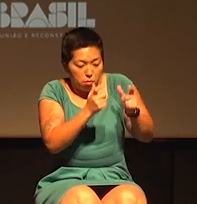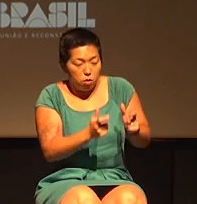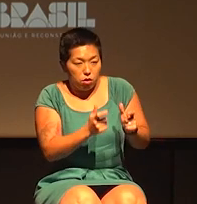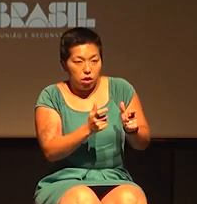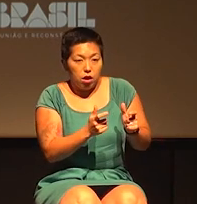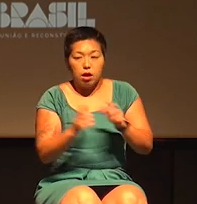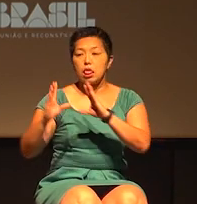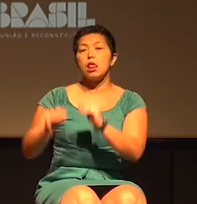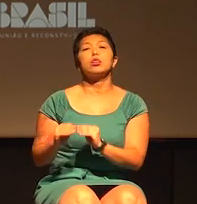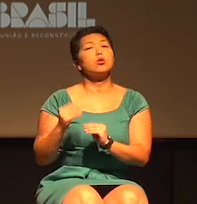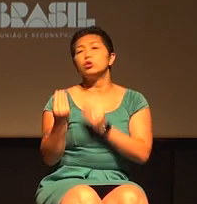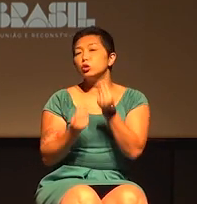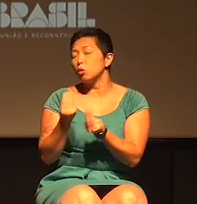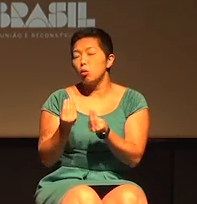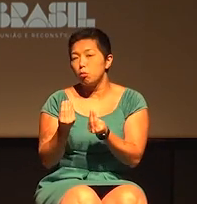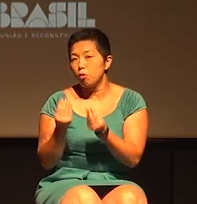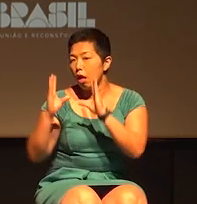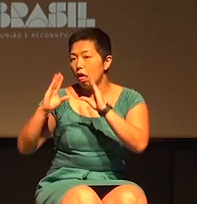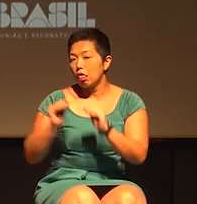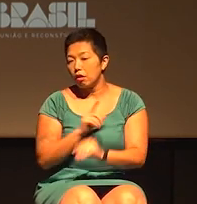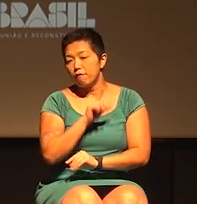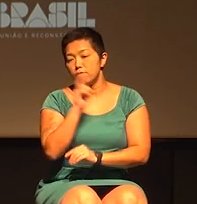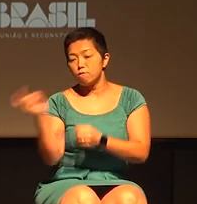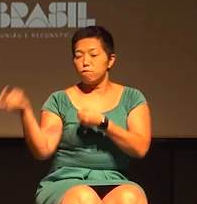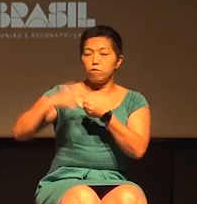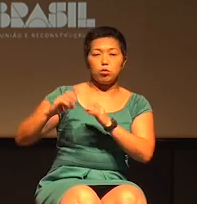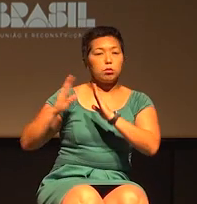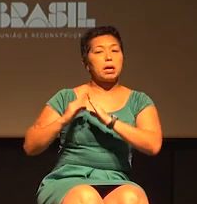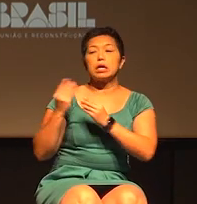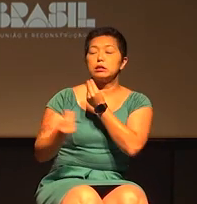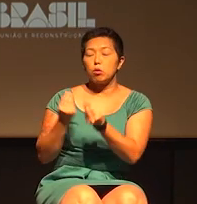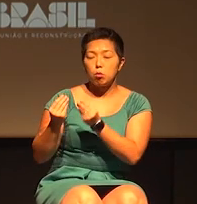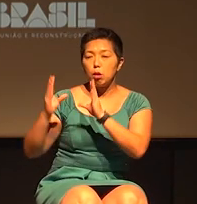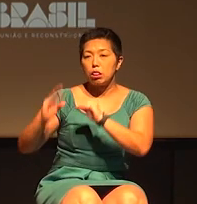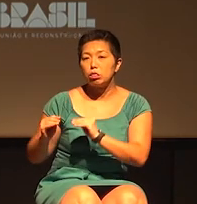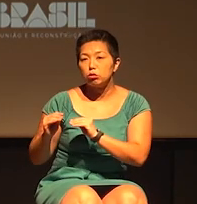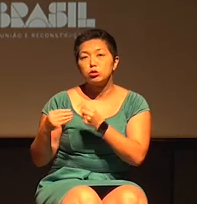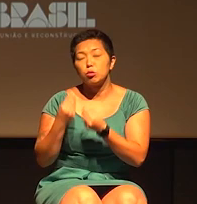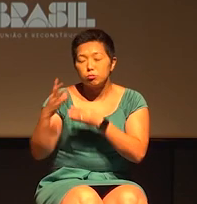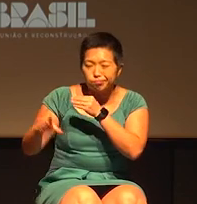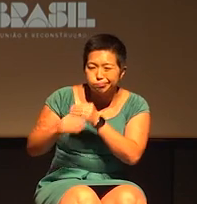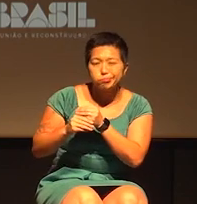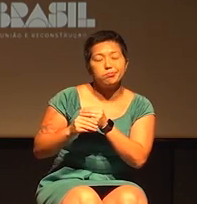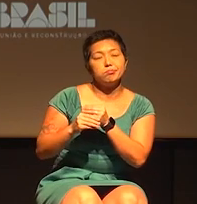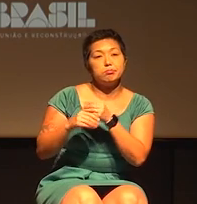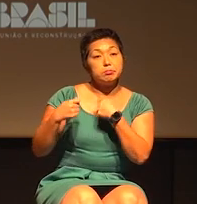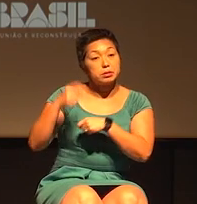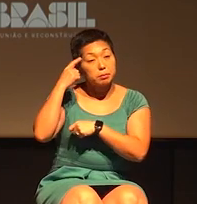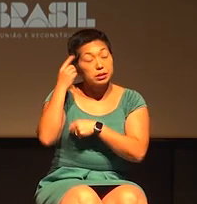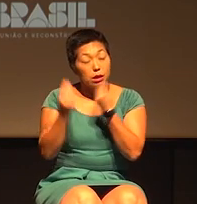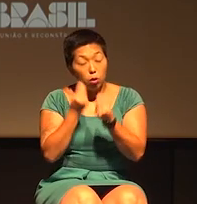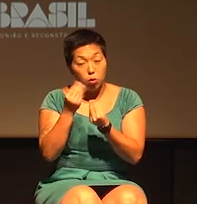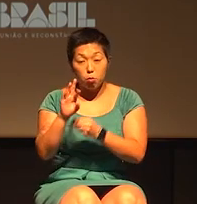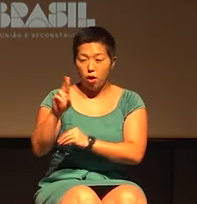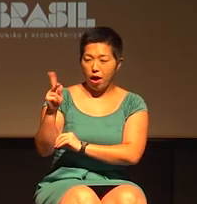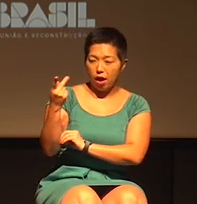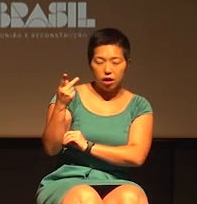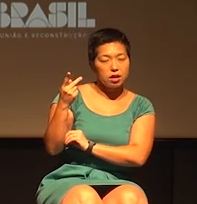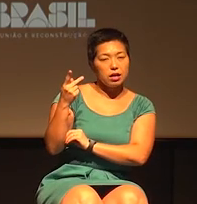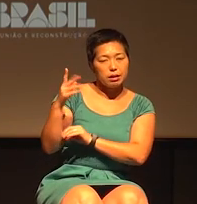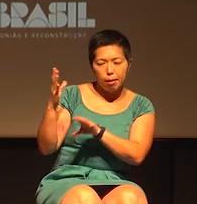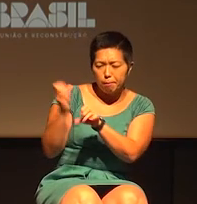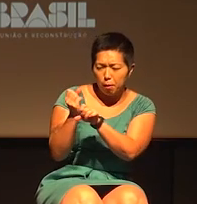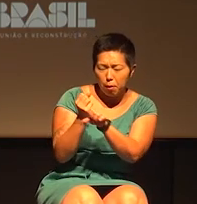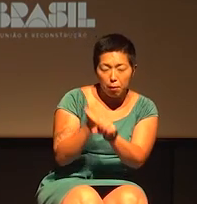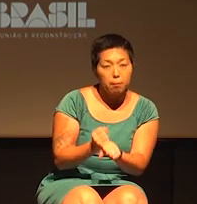noite ela não tem o quê Ela vai pra casa e não tem como então tem cara o kit completo do RH no capricho a gente olhava os